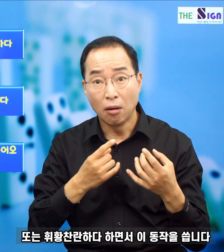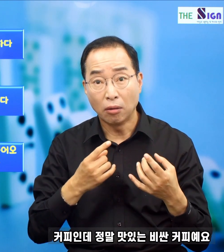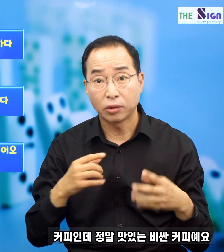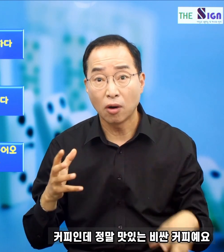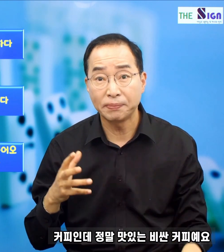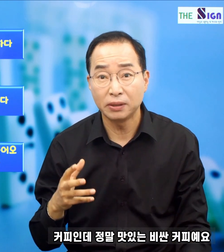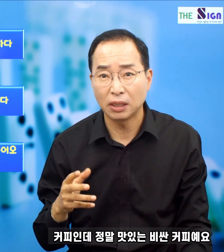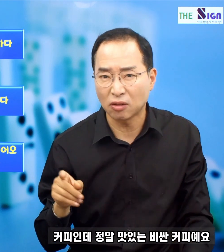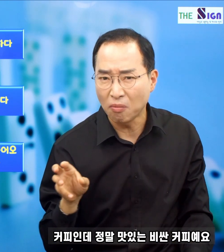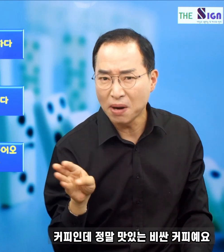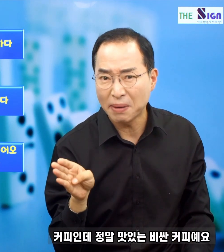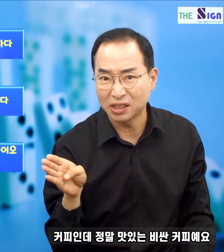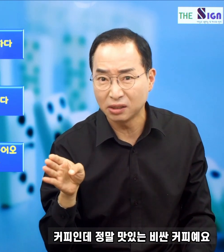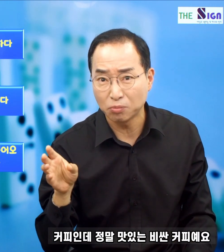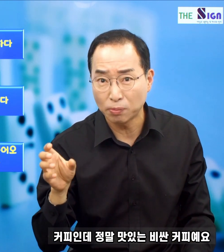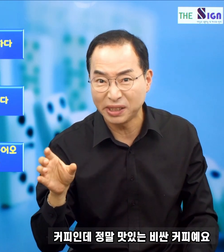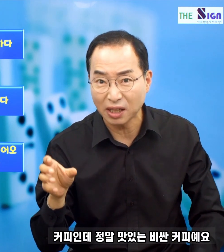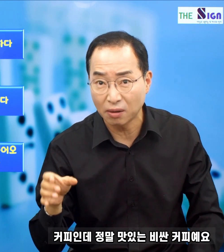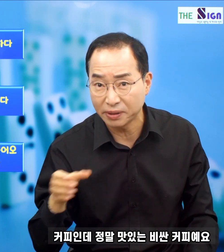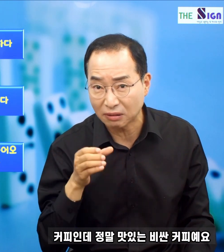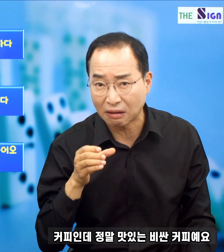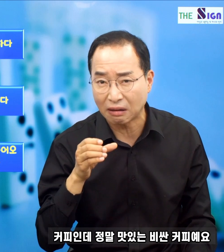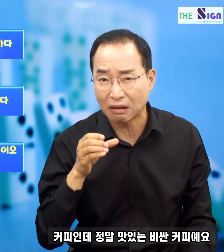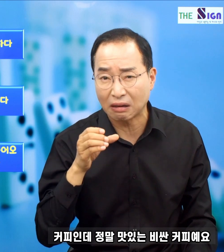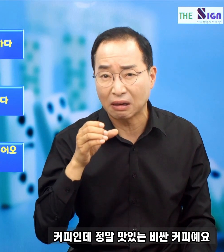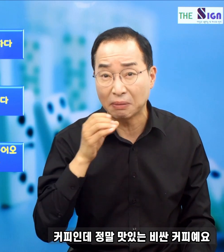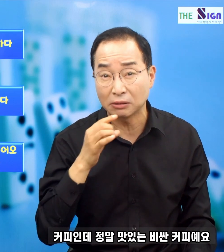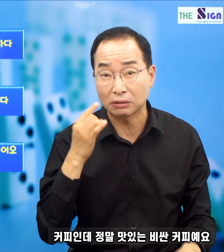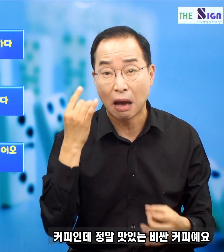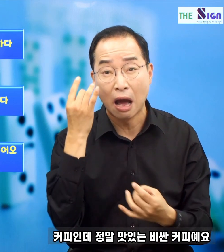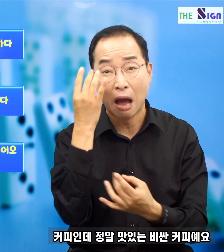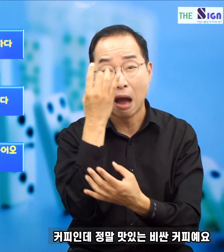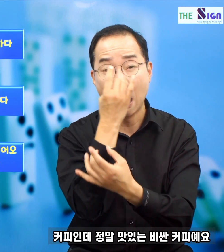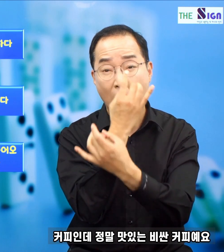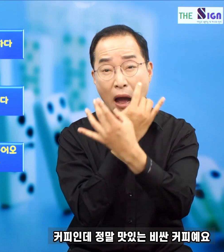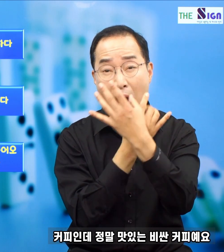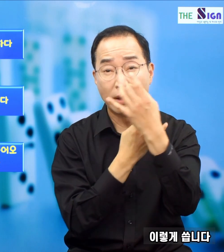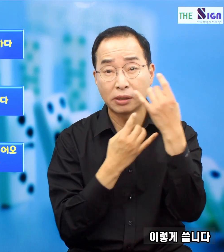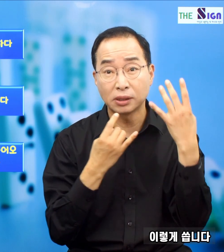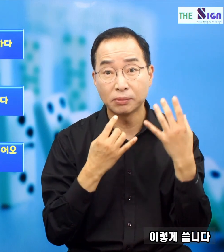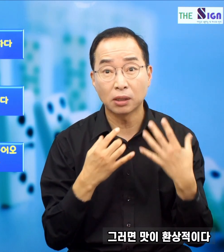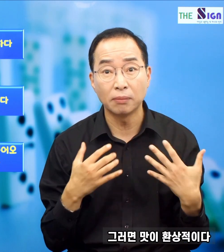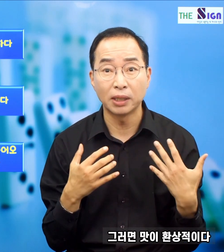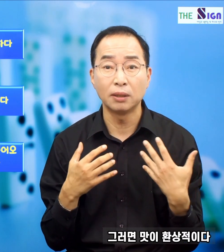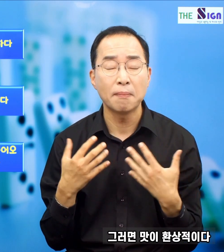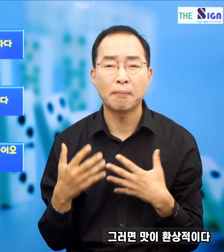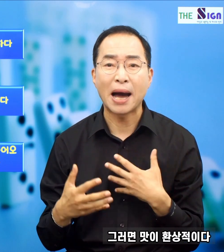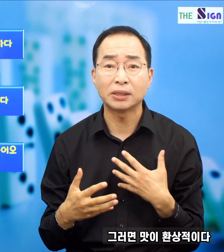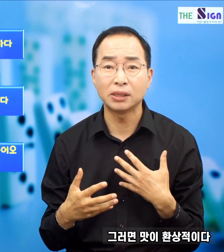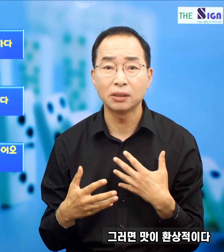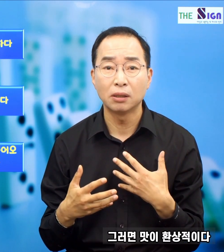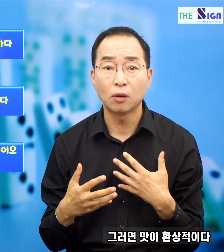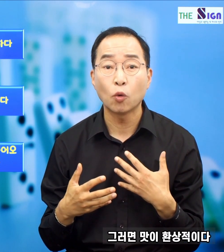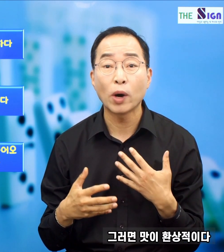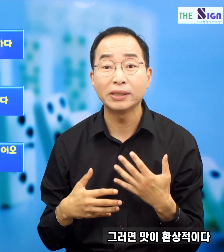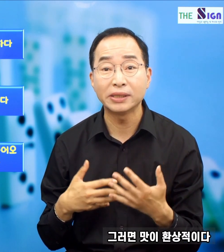어떤 커피인데 정말 맛있는 뭐 비싼 커피 마셨어 이렇게 씁니다. 그러면은 맛이